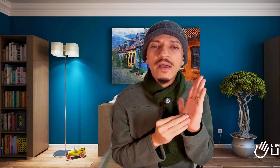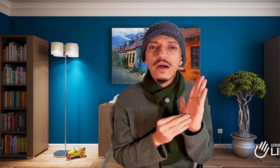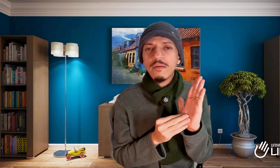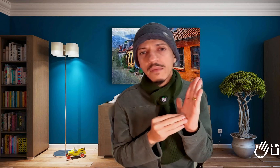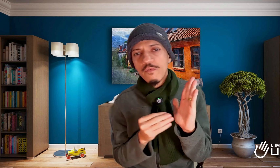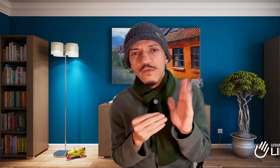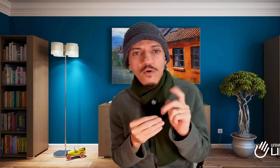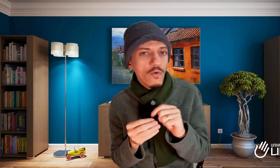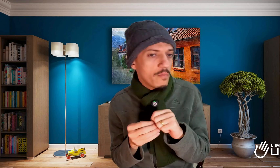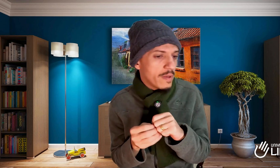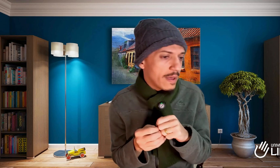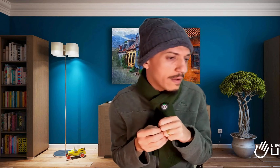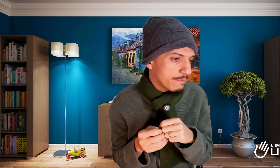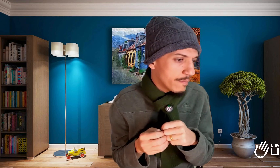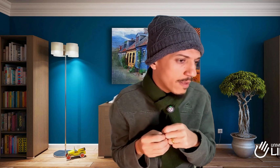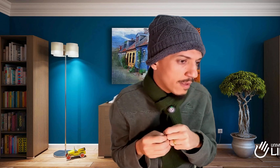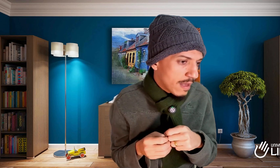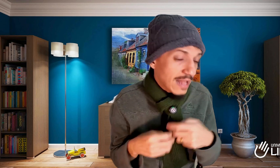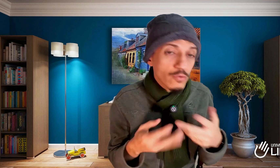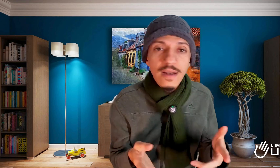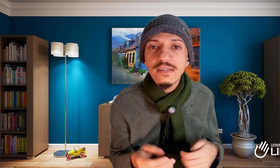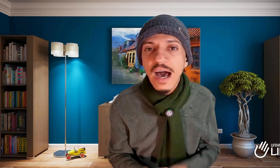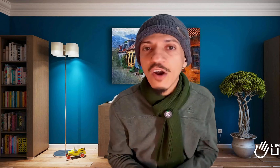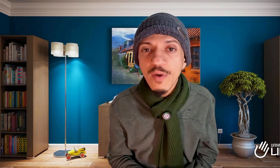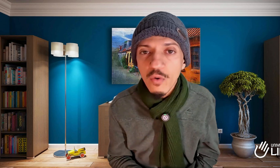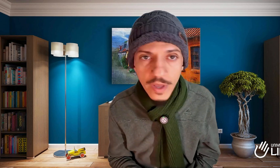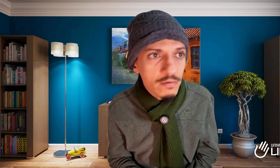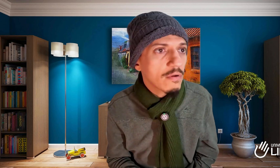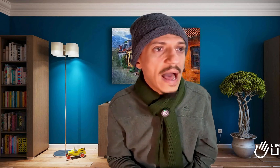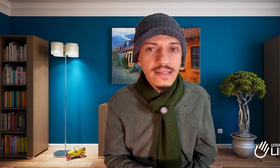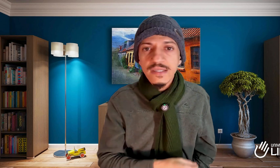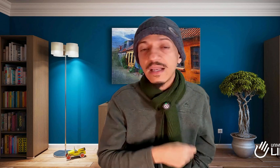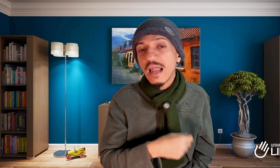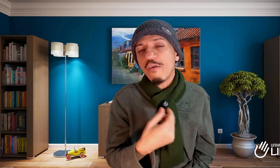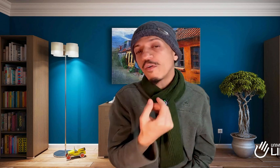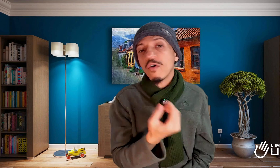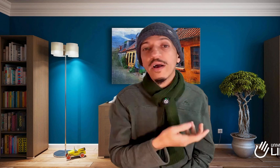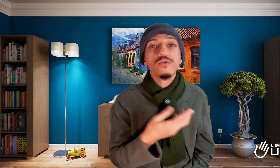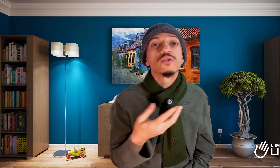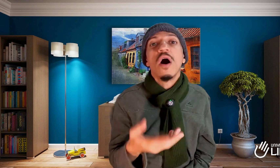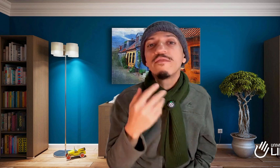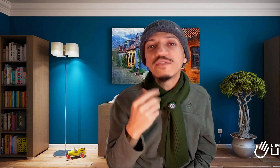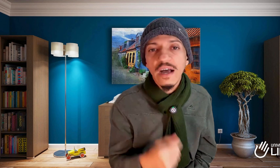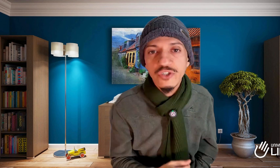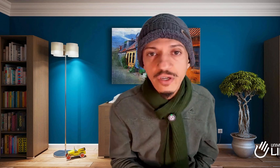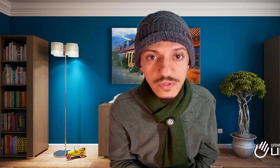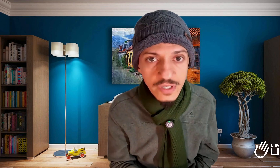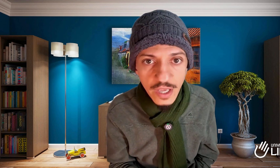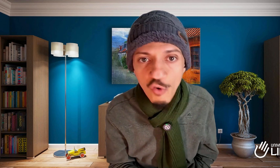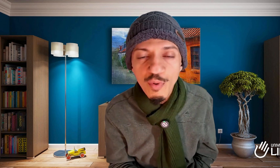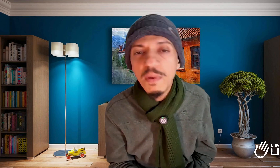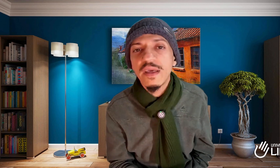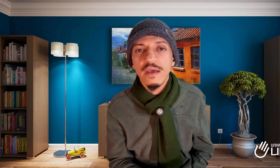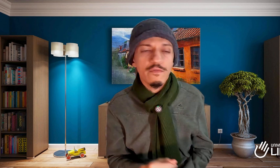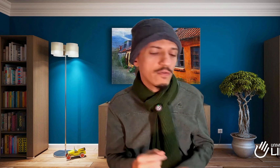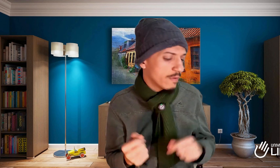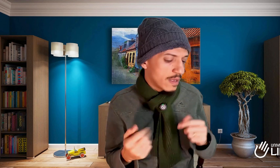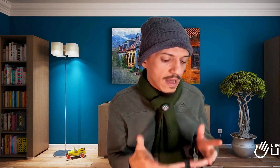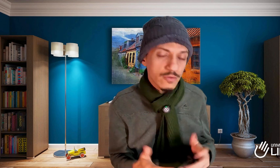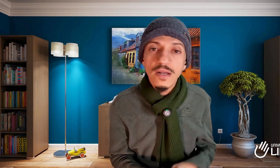Amanhã eu vou atualizar o meu currículo Lattes e lá eu vou colocar os novos artigos que eu publiquei. Eu vou atualizar